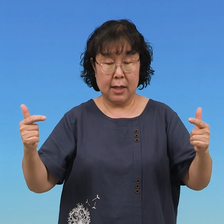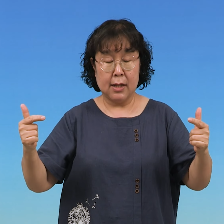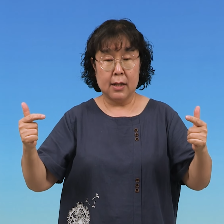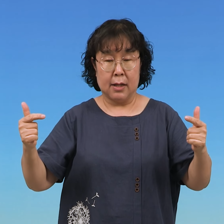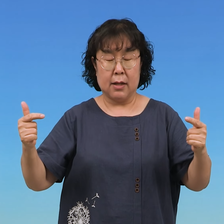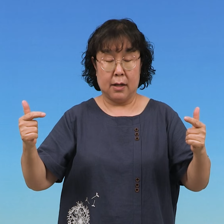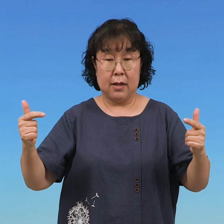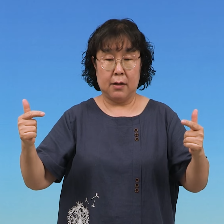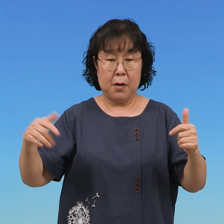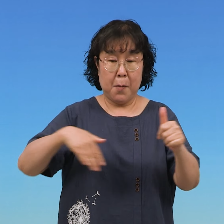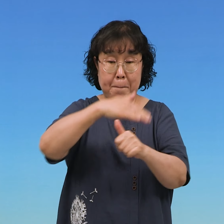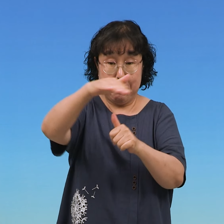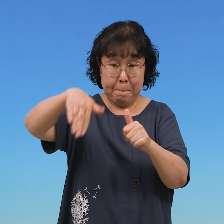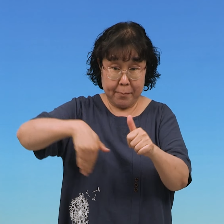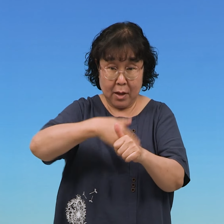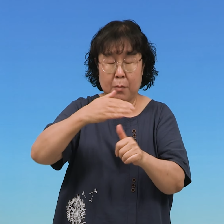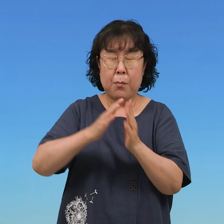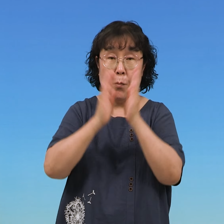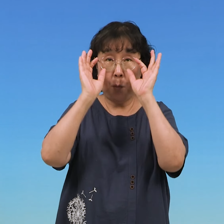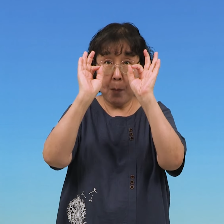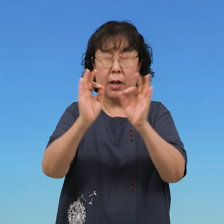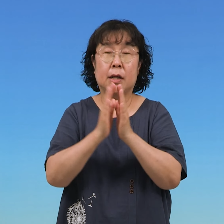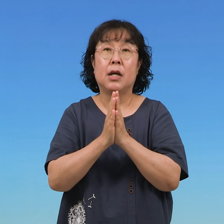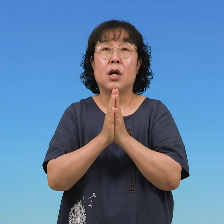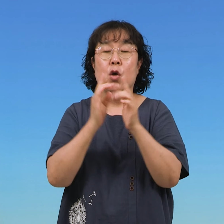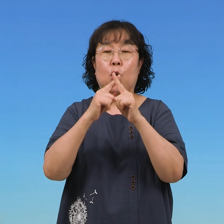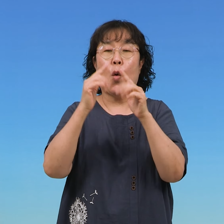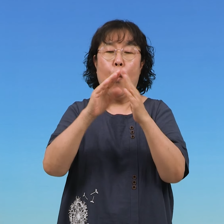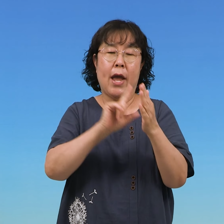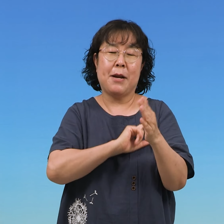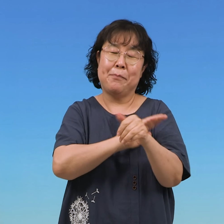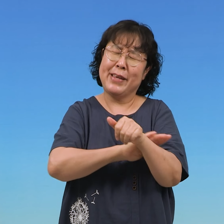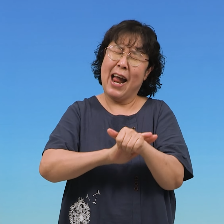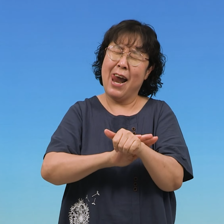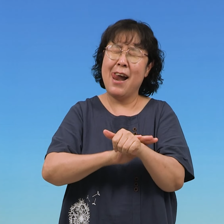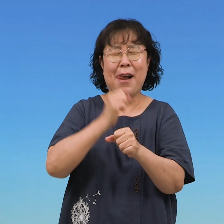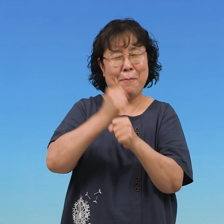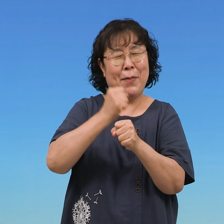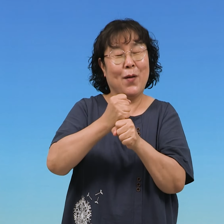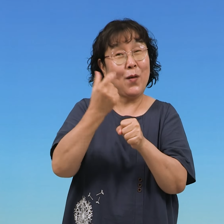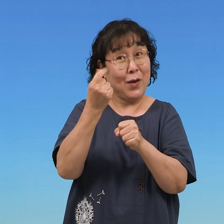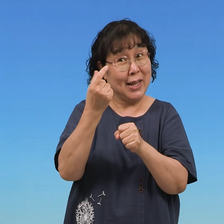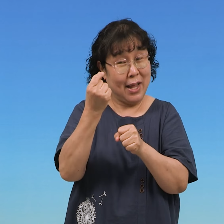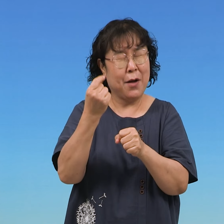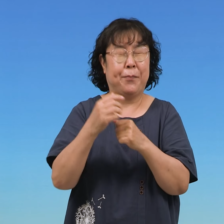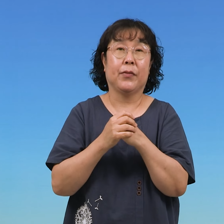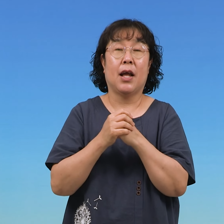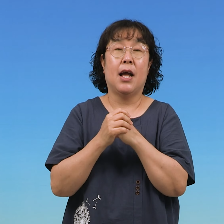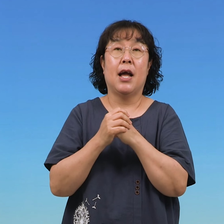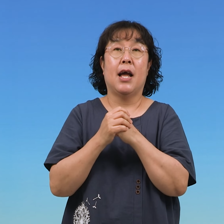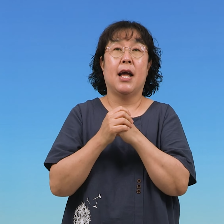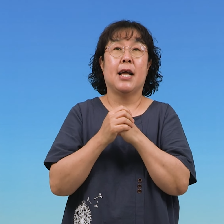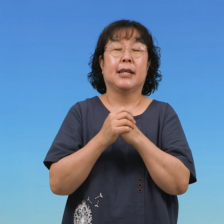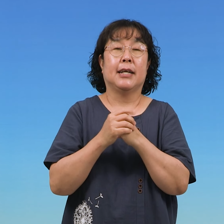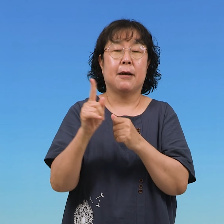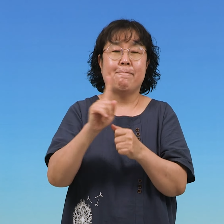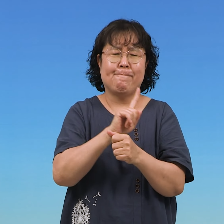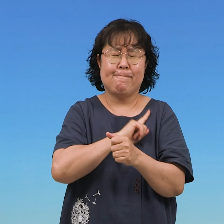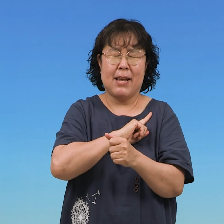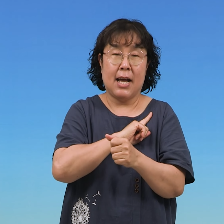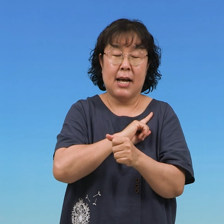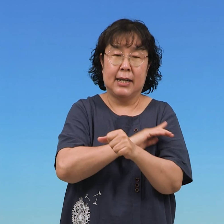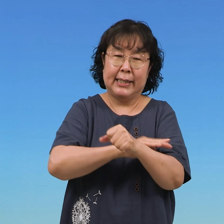교회 이름을 잘 지어서 그렇습니다. 제가 이제 처음에 이제 교회를 개척하고 잘한 게 몇 가지 있는데, 그 중에